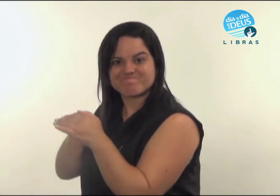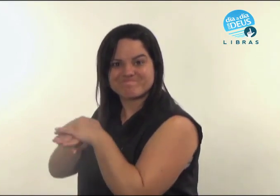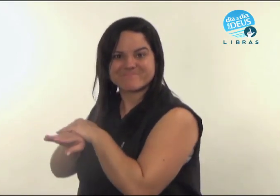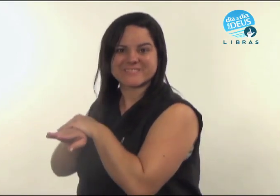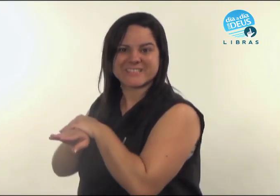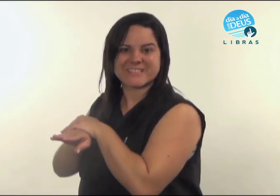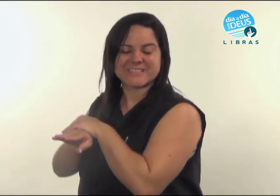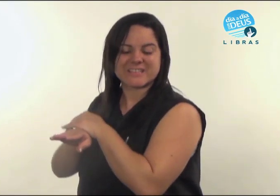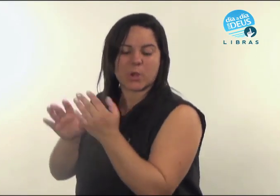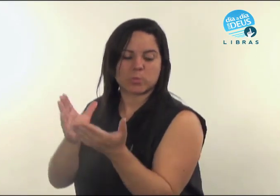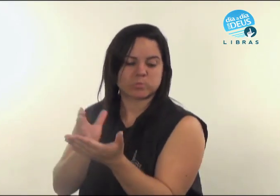deles.